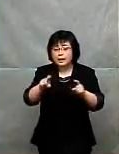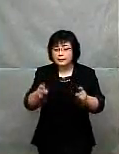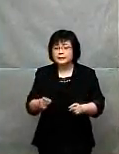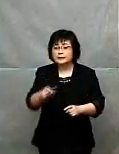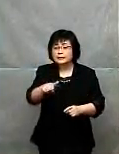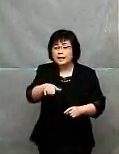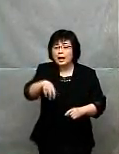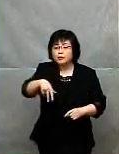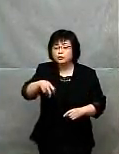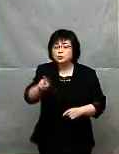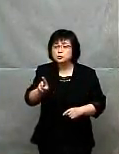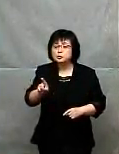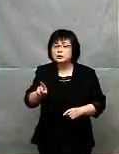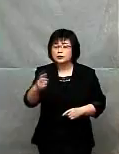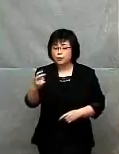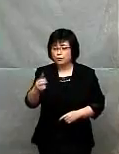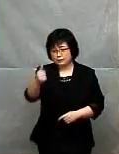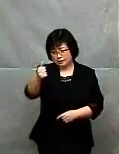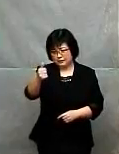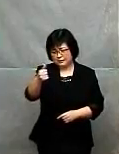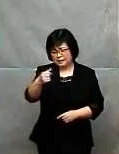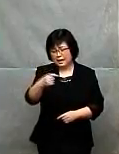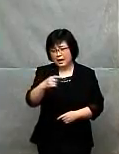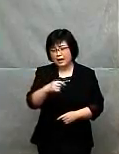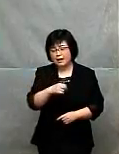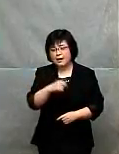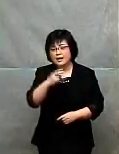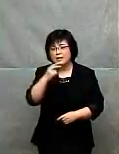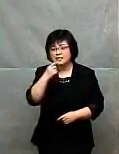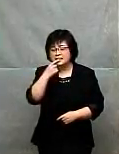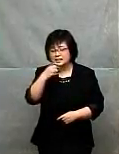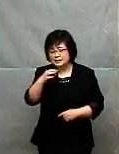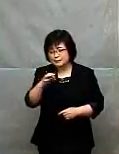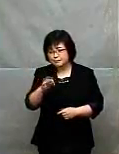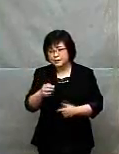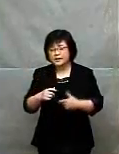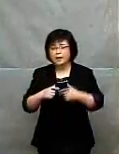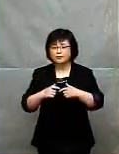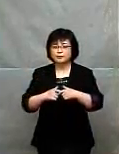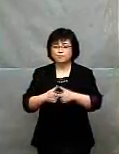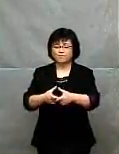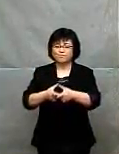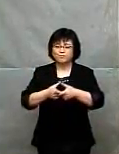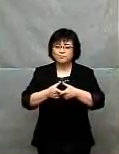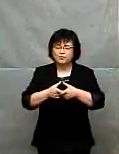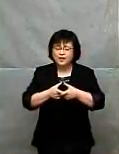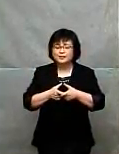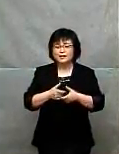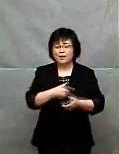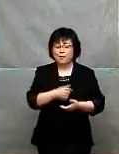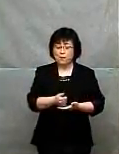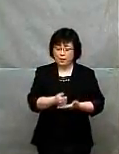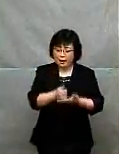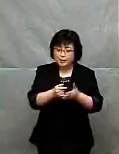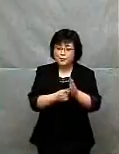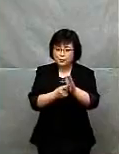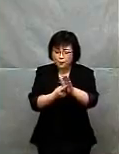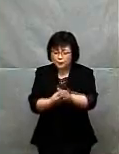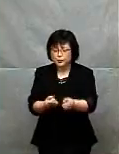事銀メダルを獲得されました。心から敬意を表しますとともにお祝いを申し上げます。